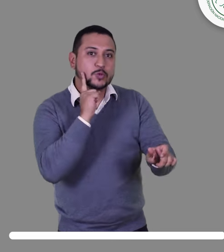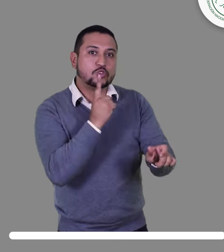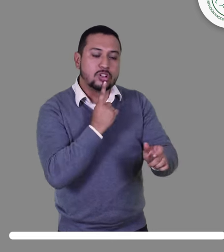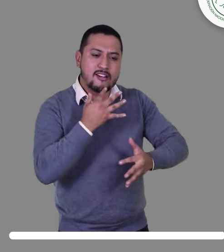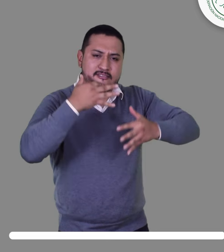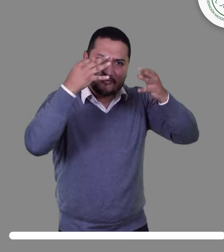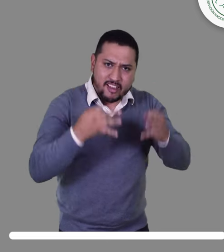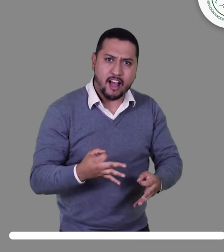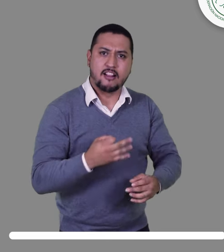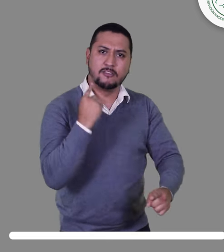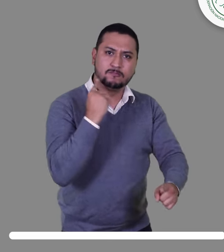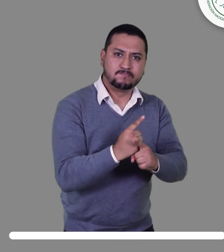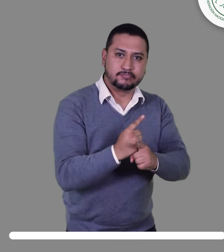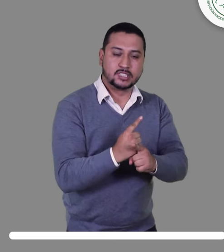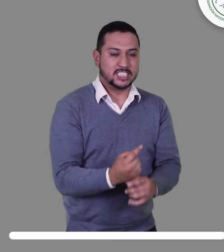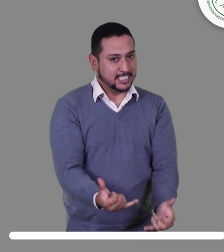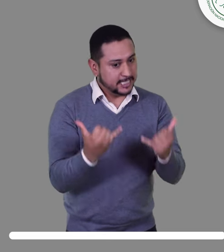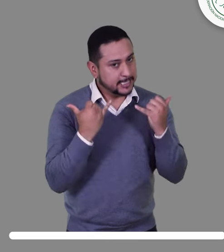ya